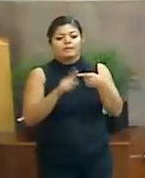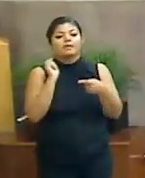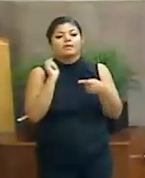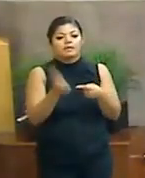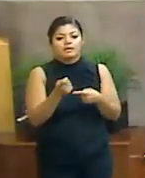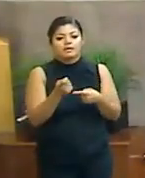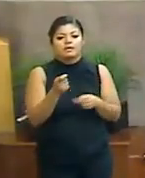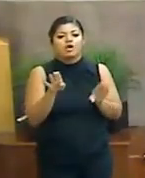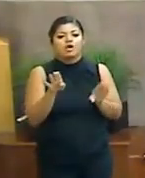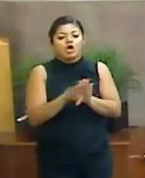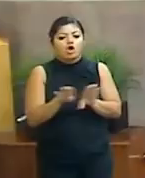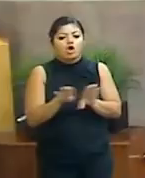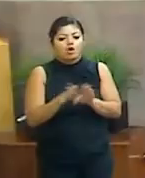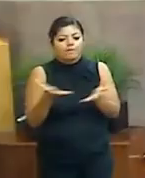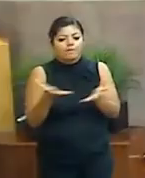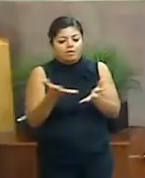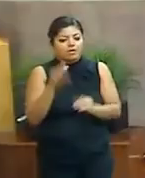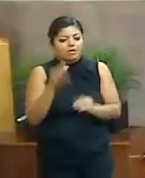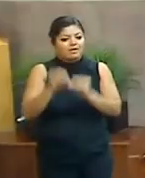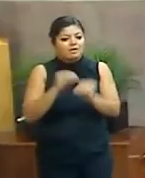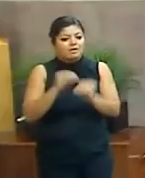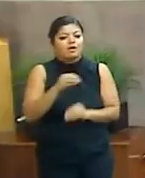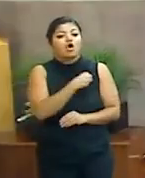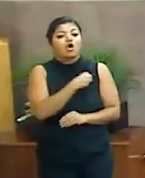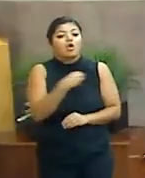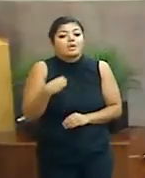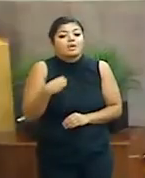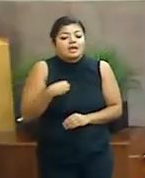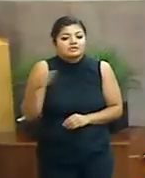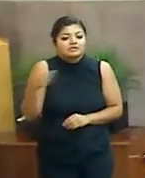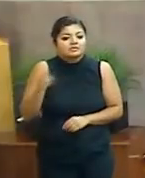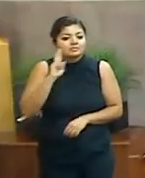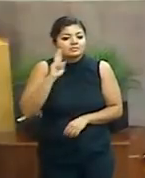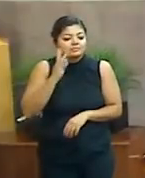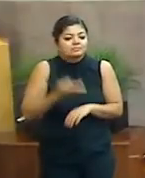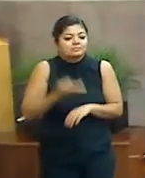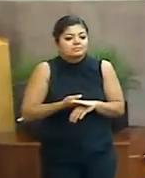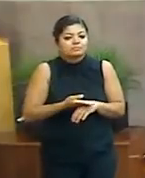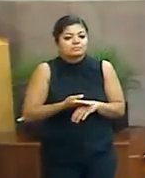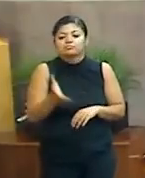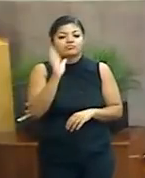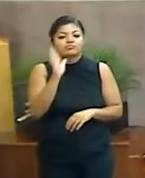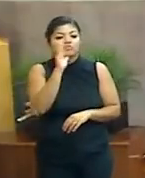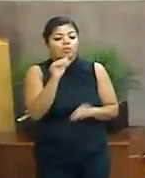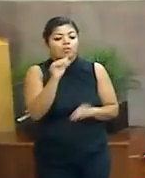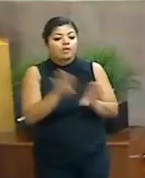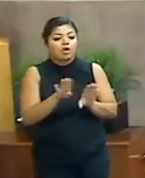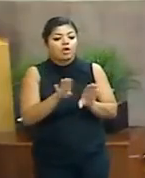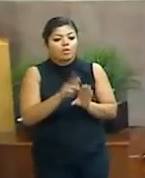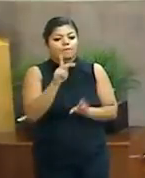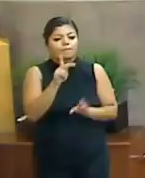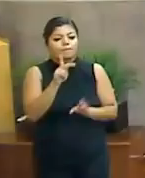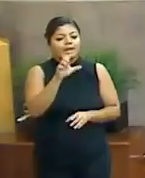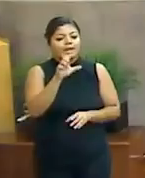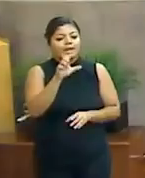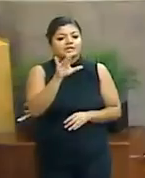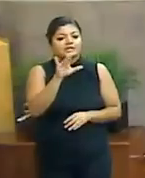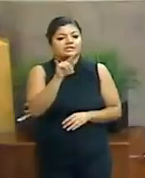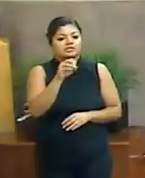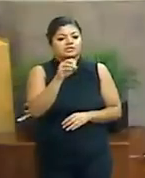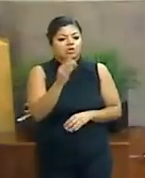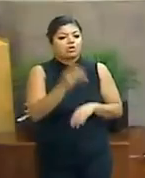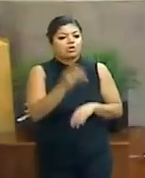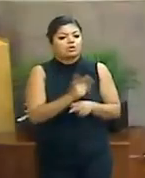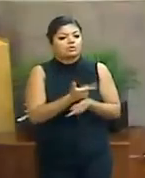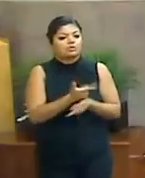administrativo cuya realización fue obligatoria para la autoridad competente que no puede ser objeto del precinto conforme a la legislación y